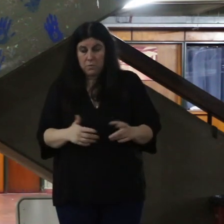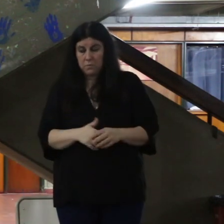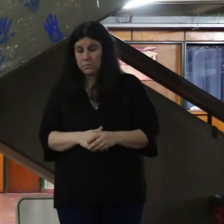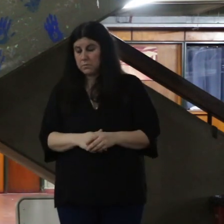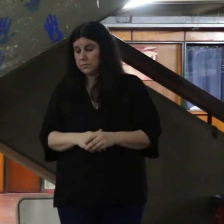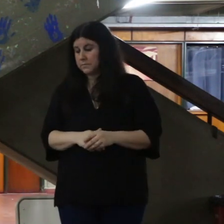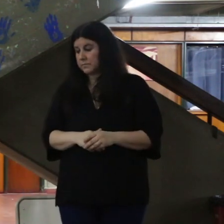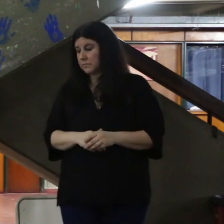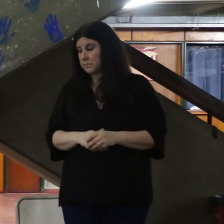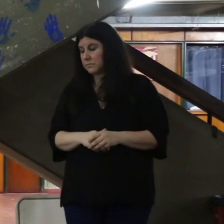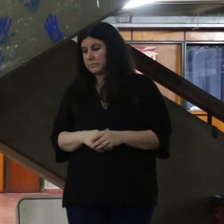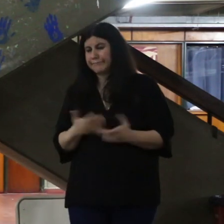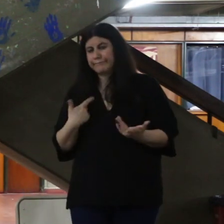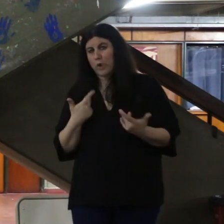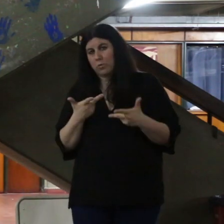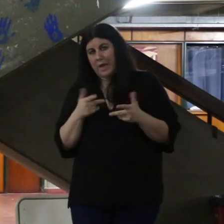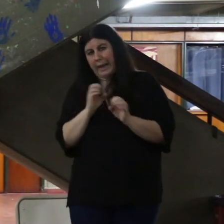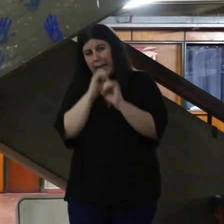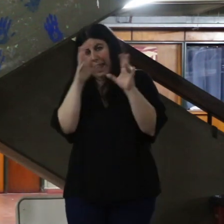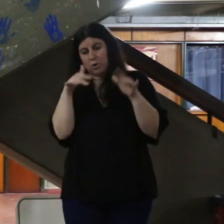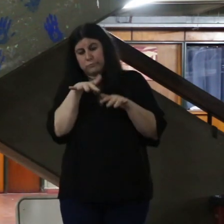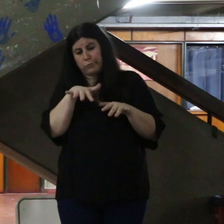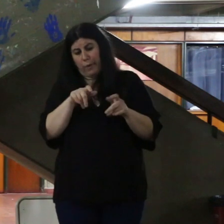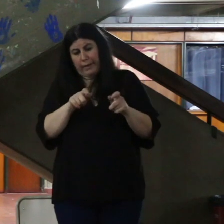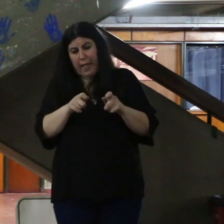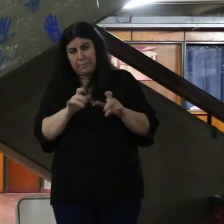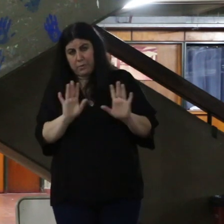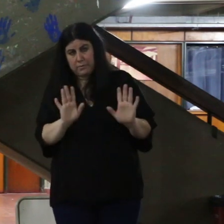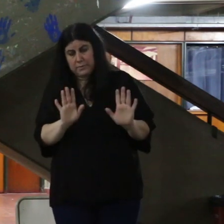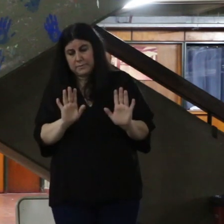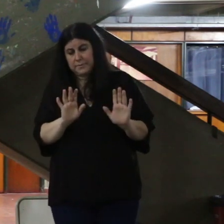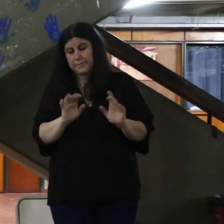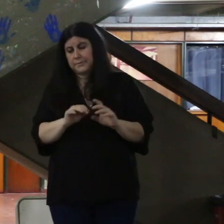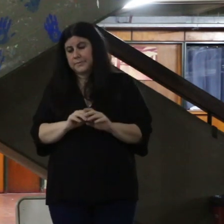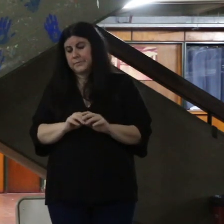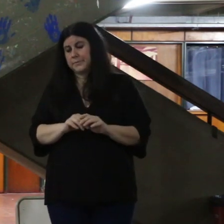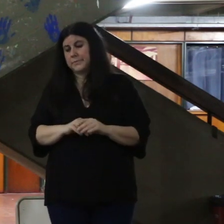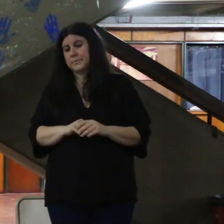de la alteración del espacio. Pero